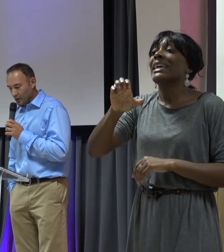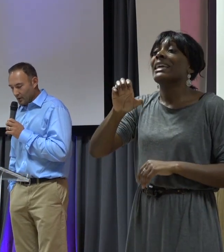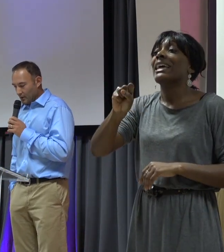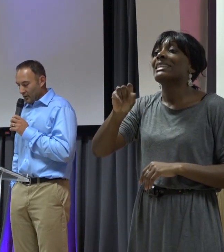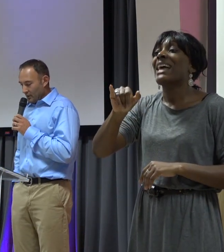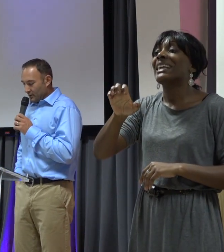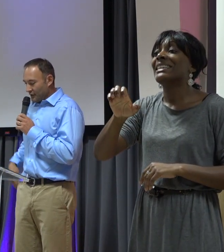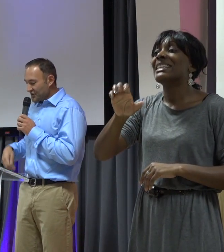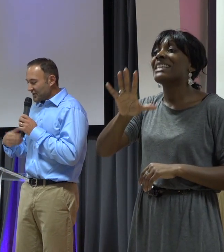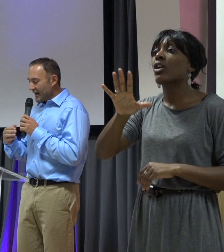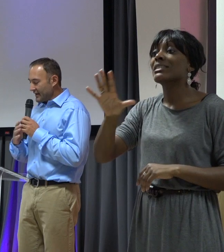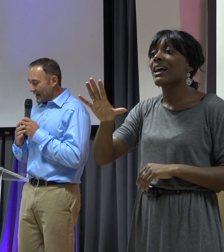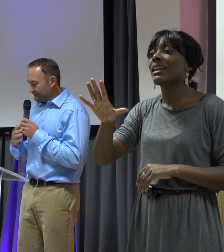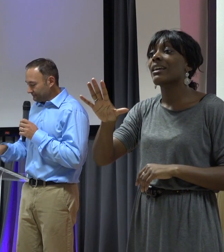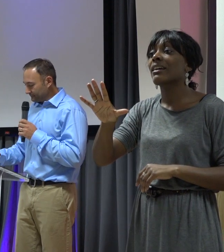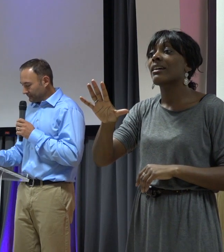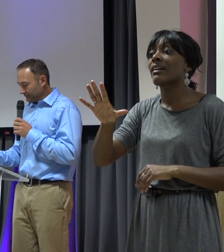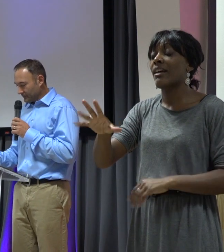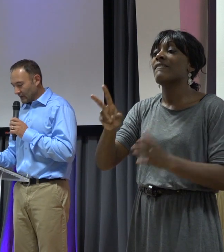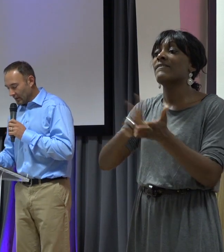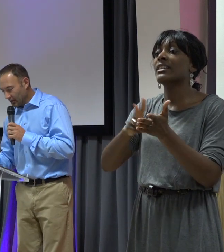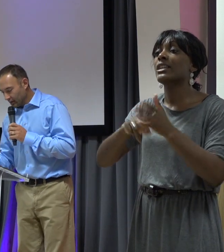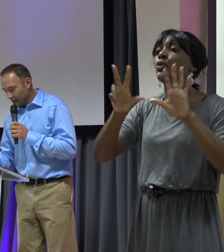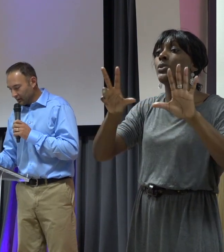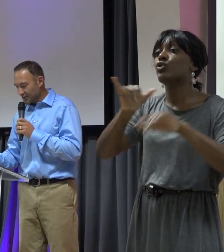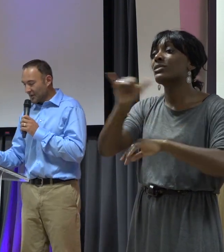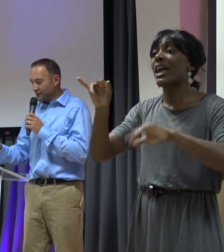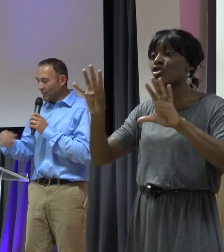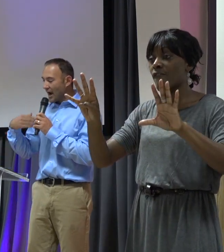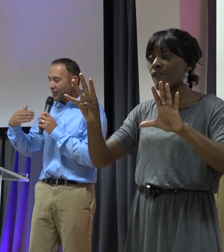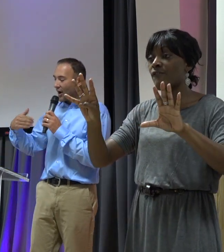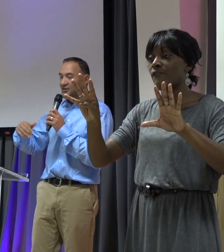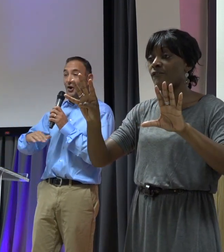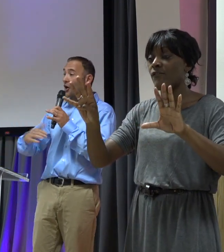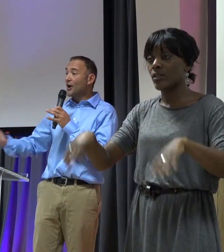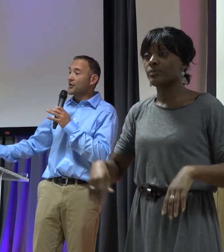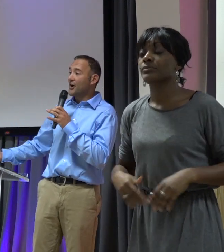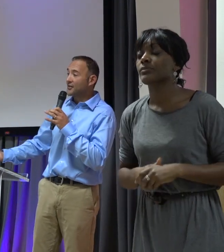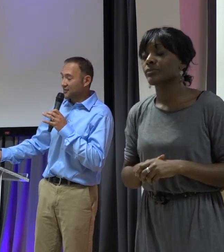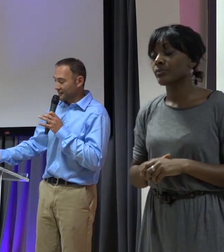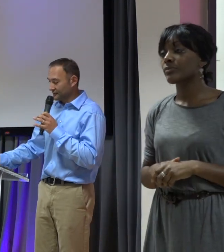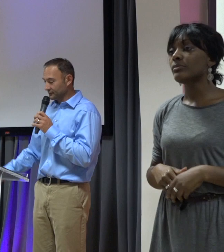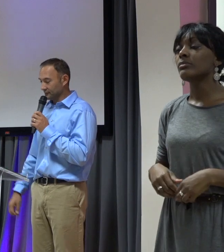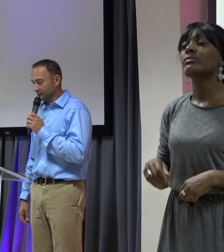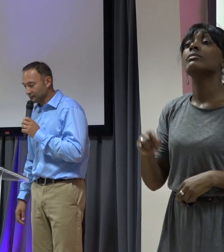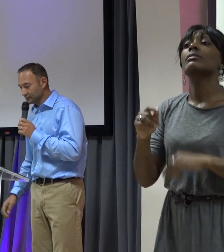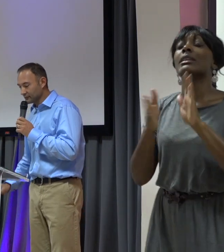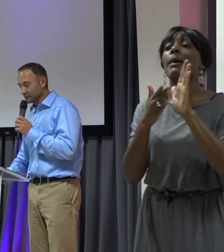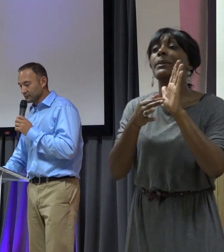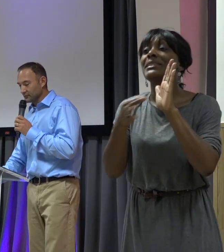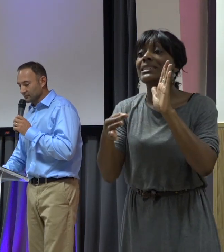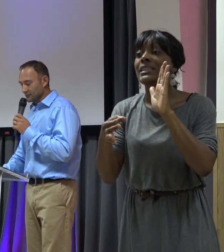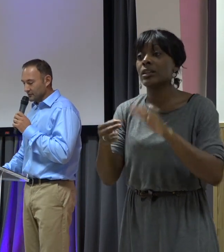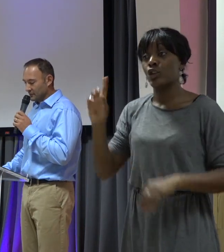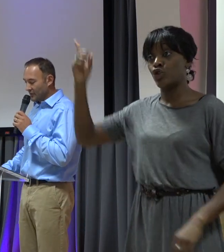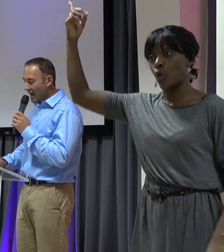Ésaïe 55, verses 8 and 9. versets 8 à 9, It says, "For my thoughts are not your thoughts, il est dit mes pensées ne